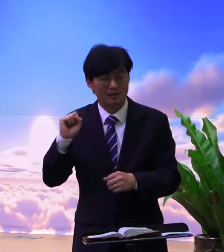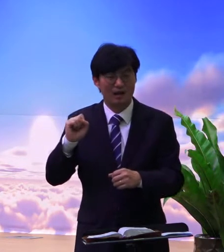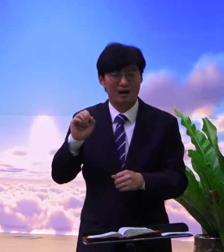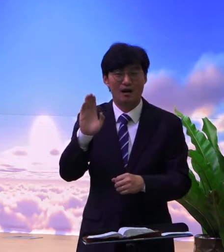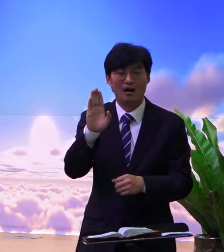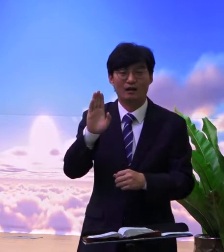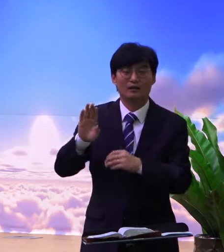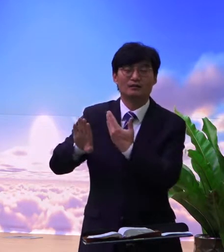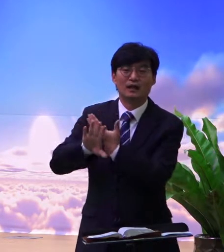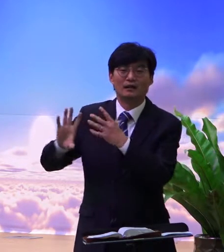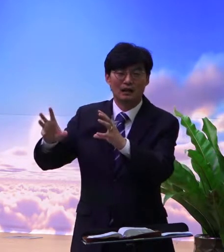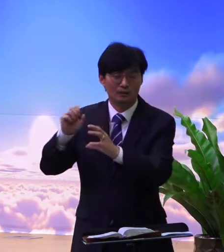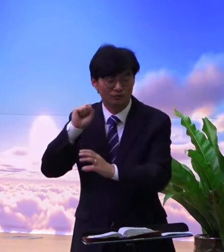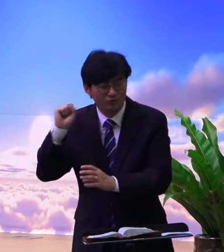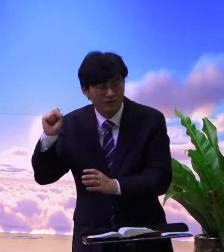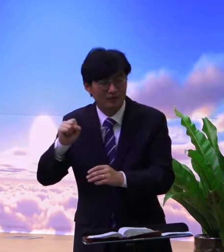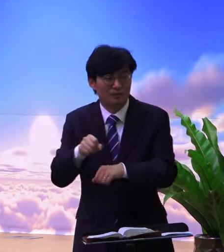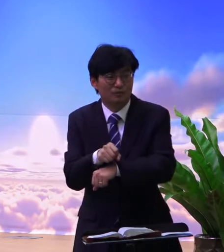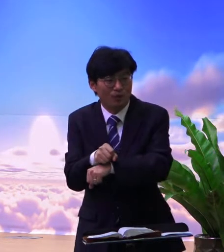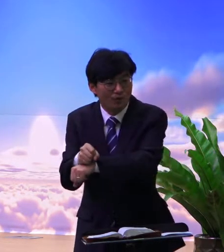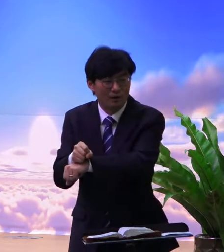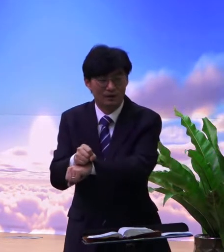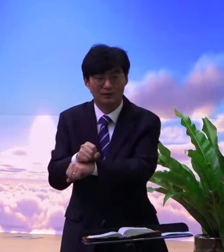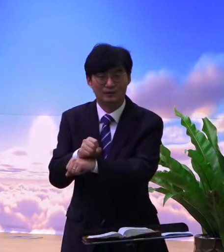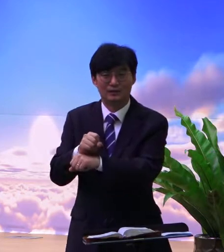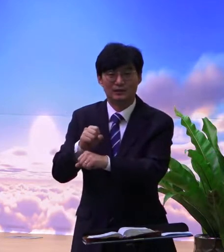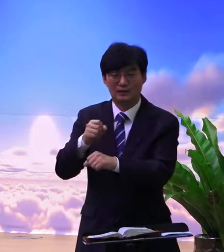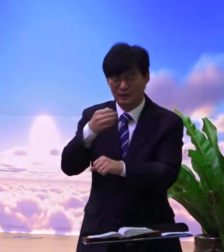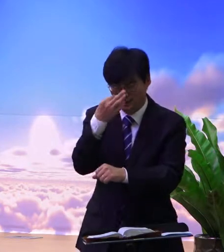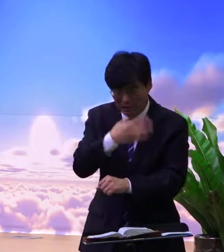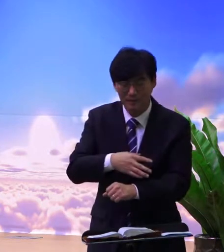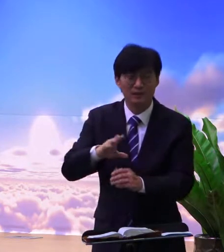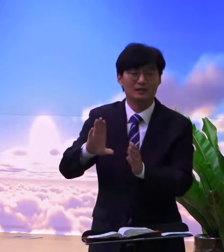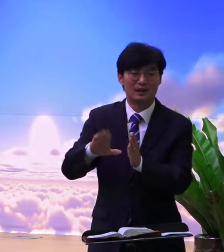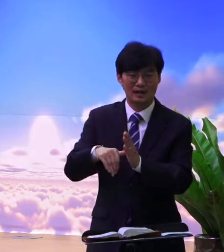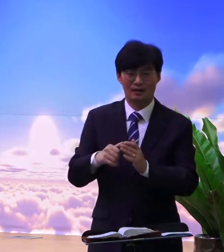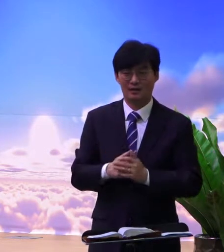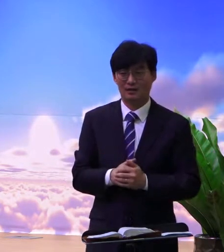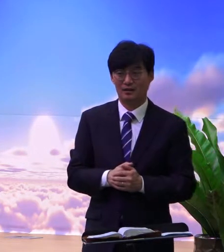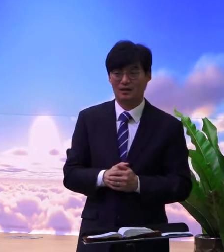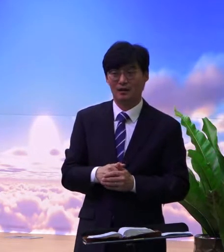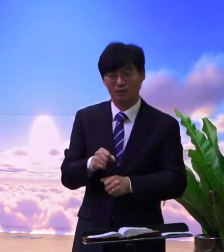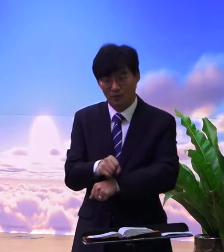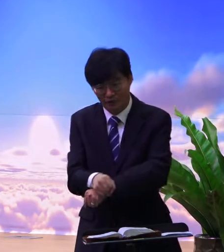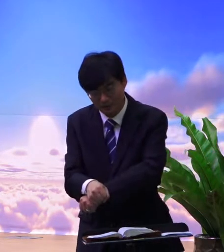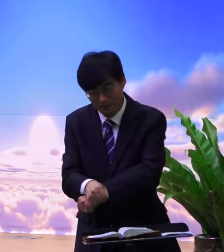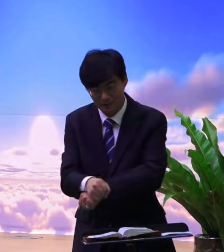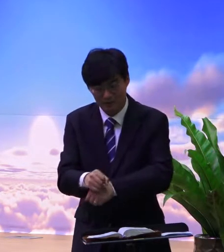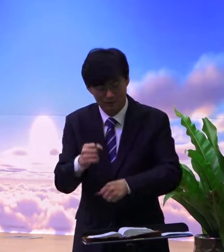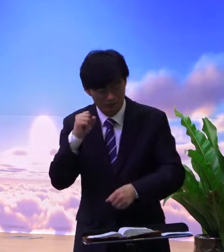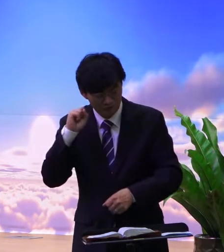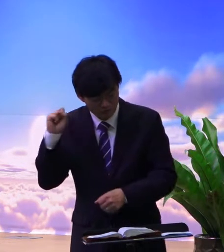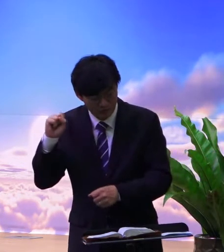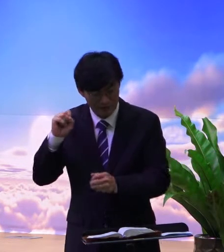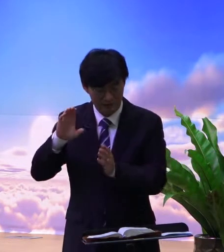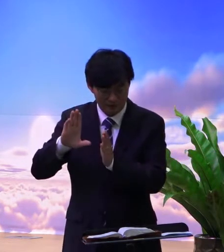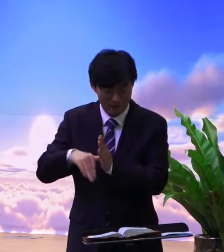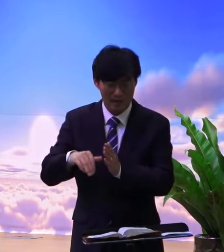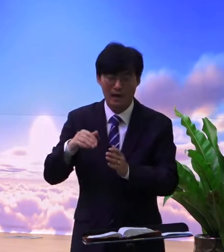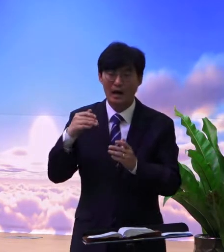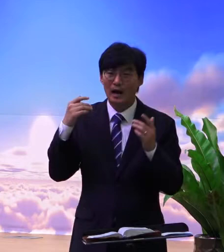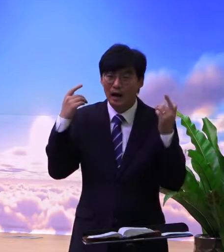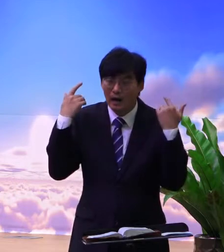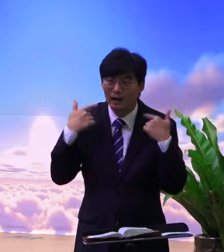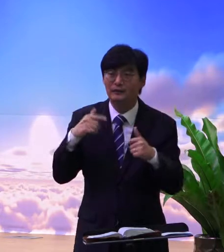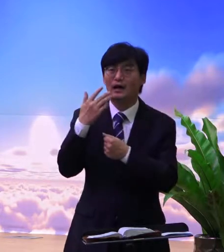끌려갔습니다. 근데 그는 거기서 포로로 잡혀간 상황 속에서도 항상 하나님을 바라보았고 하루에 3번씩